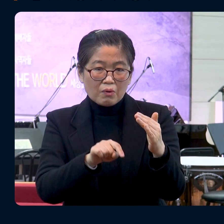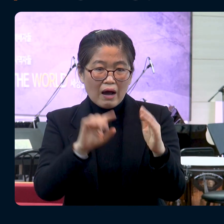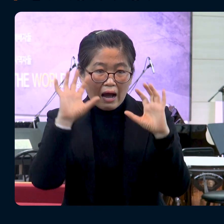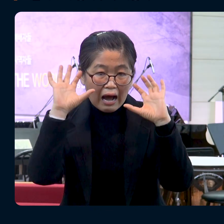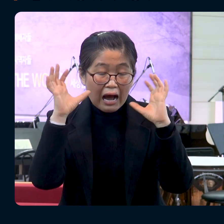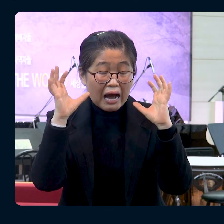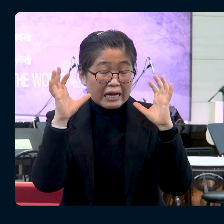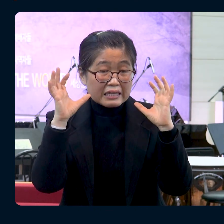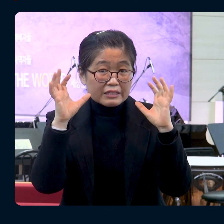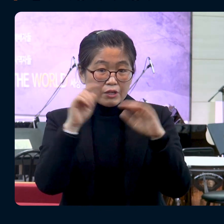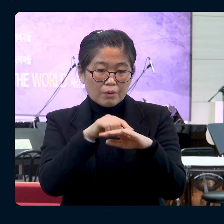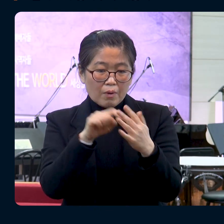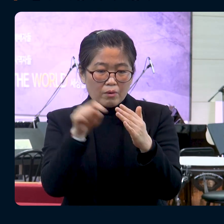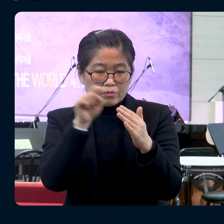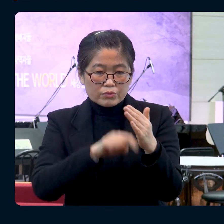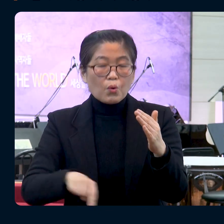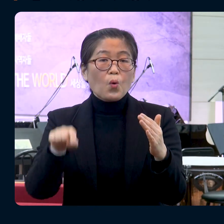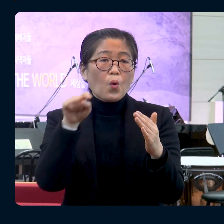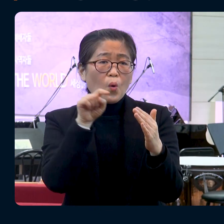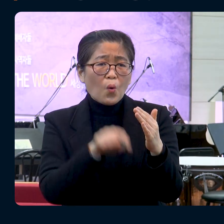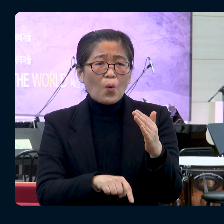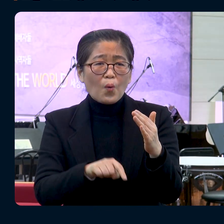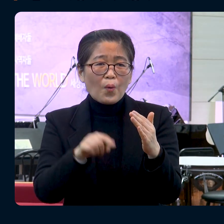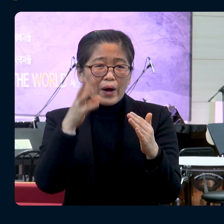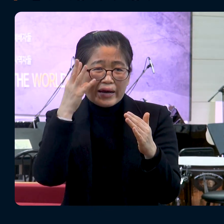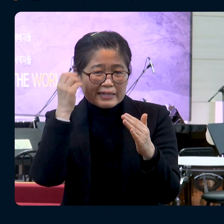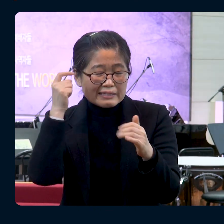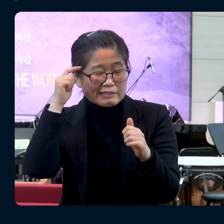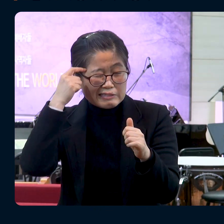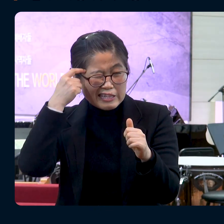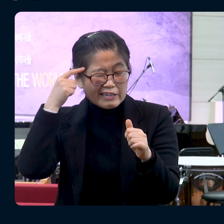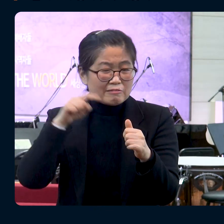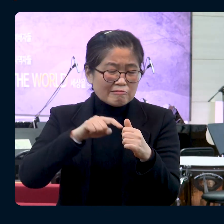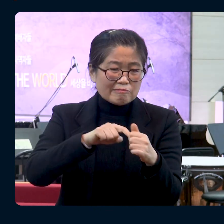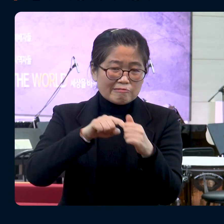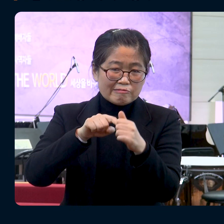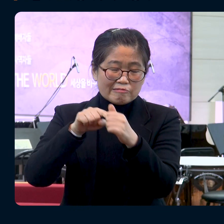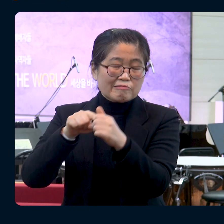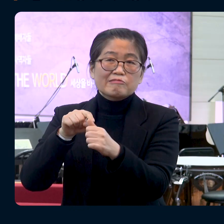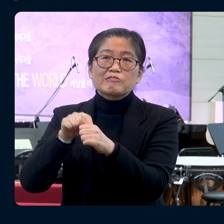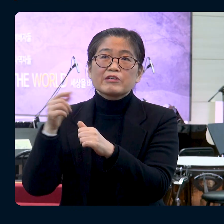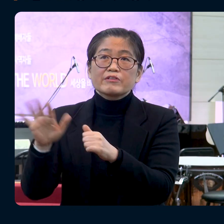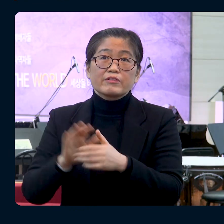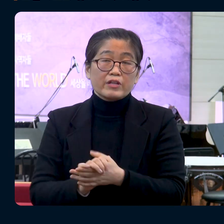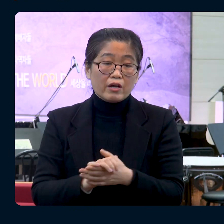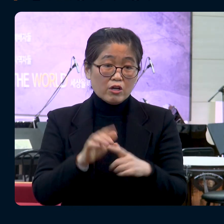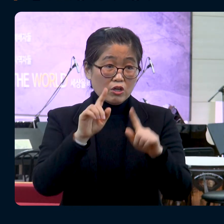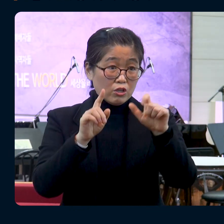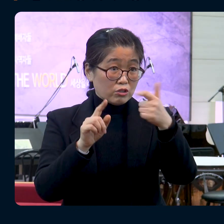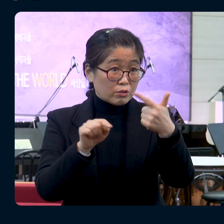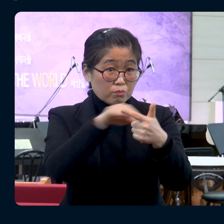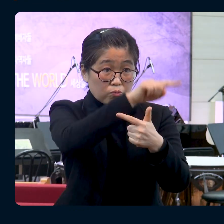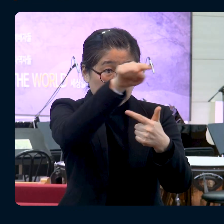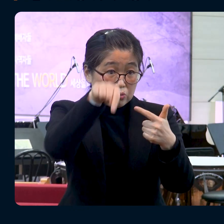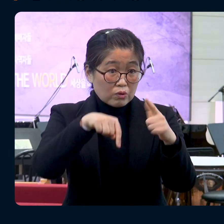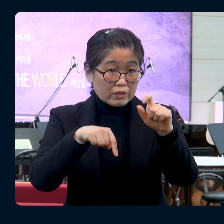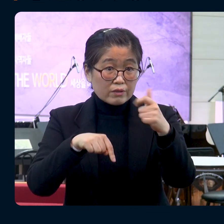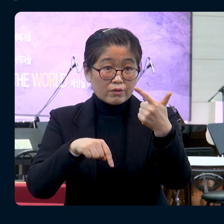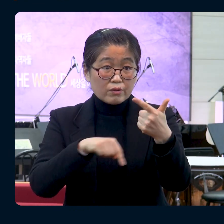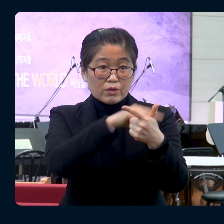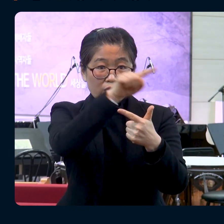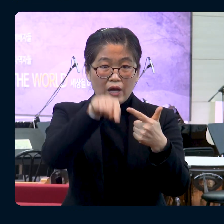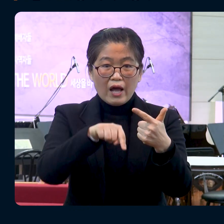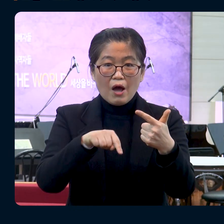아이들 마음속에다가 이상한 생각을 막 집어넣는 거예요. 그러니까 죄성이 있으니까. 그래가지고 얘들 중에 어떻게 갔느냐, 이것들이